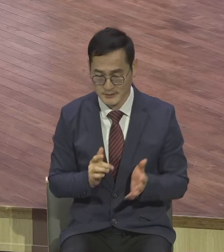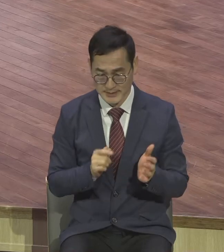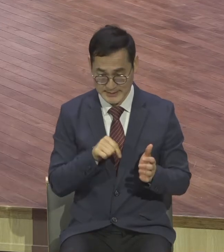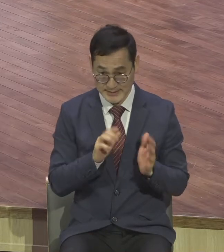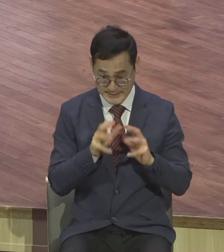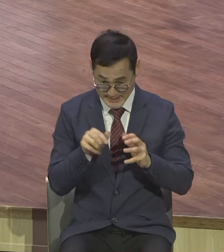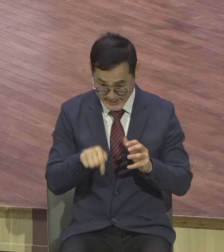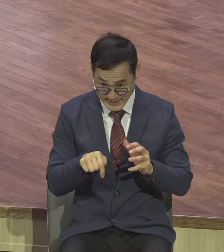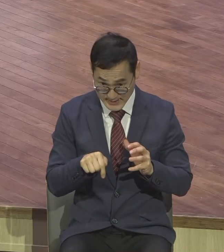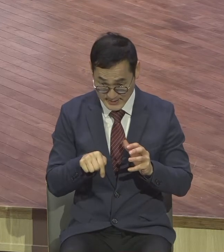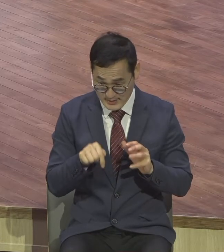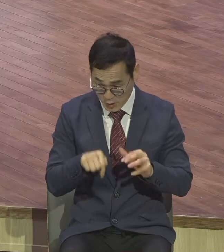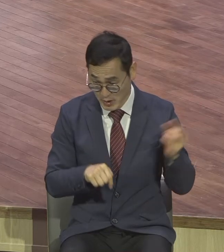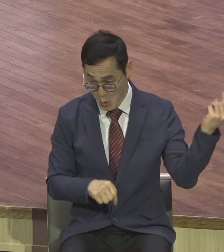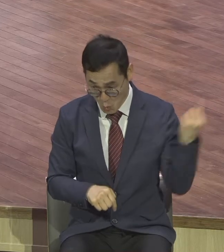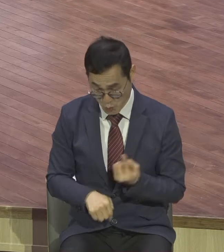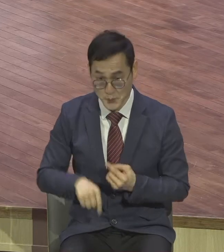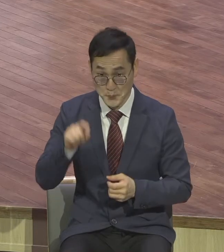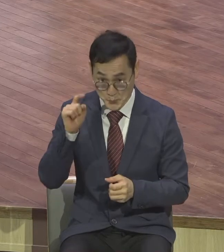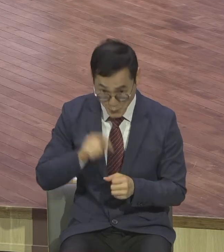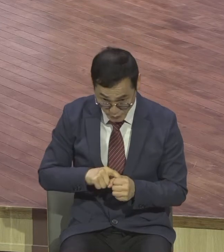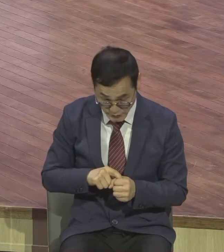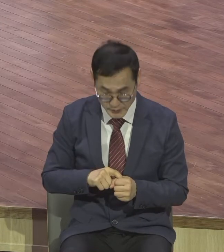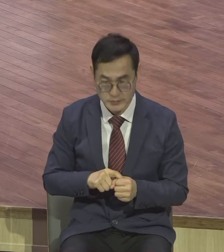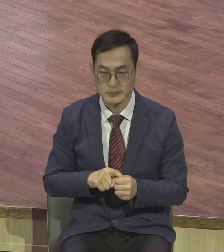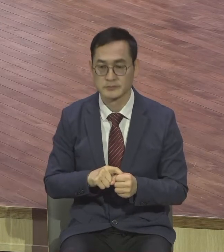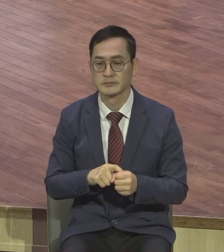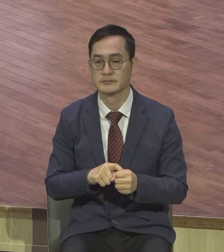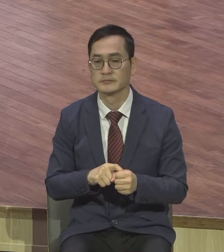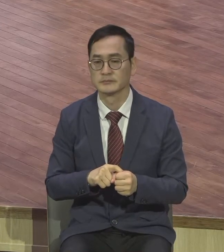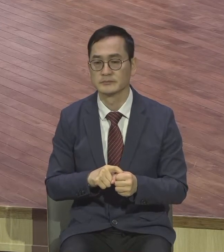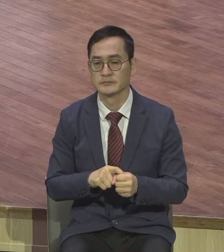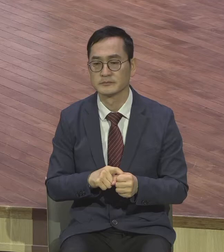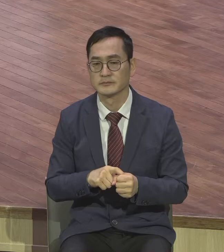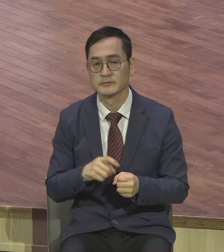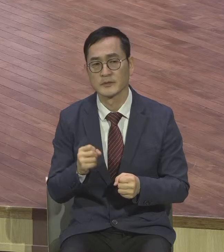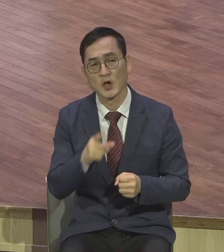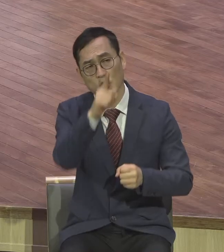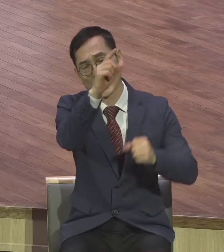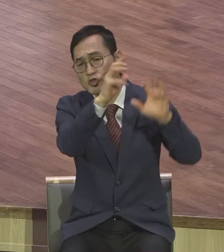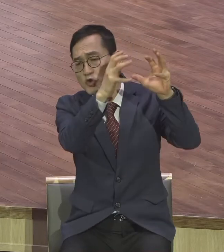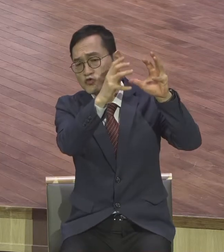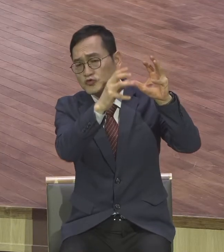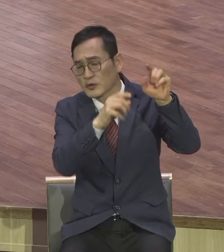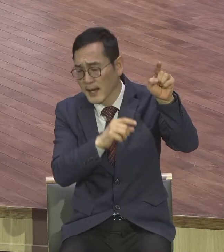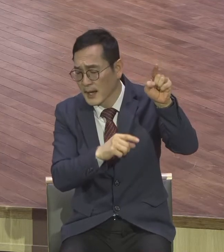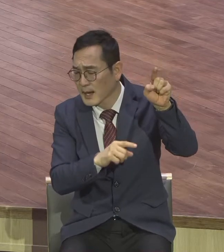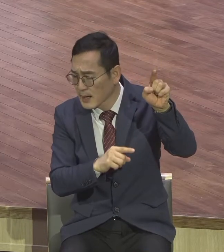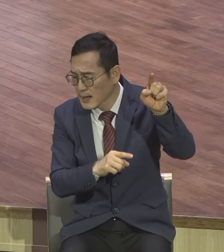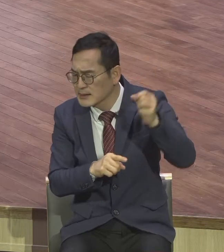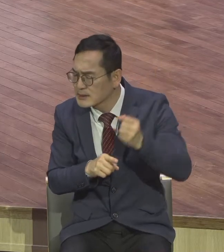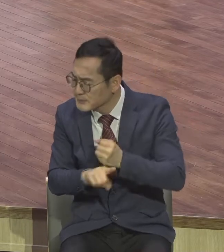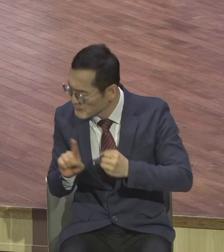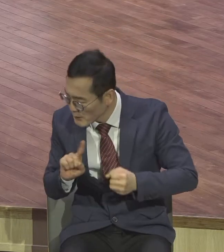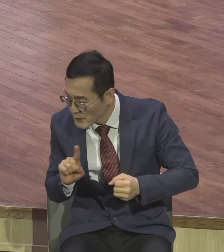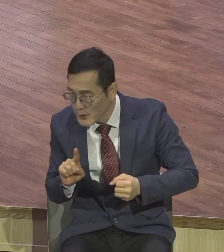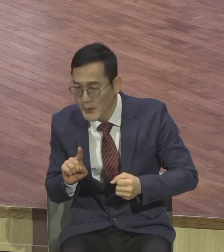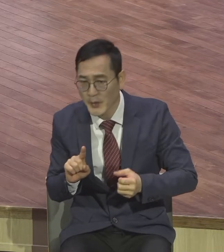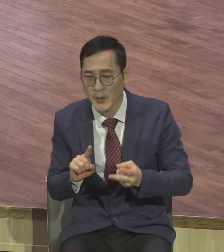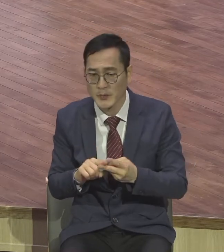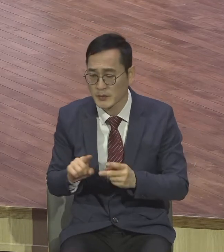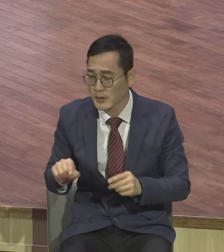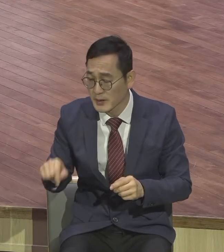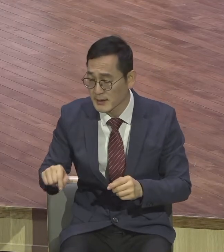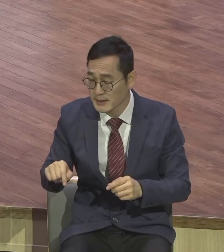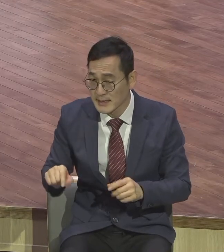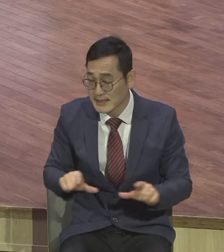오신 목적이 무엇인지 하나님의 나라의 원리가 무엇인지 어떻게 사는